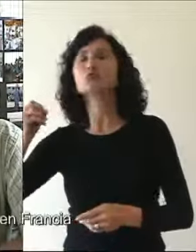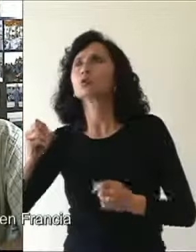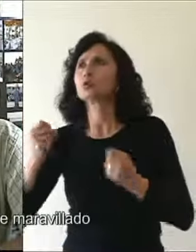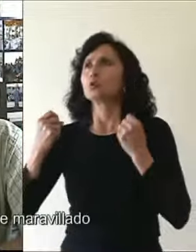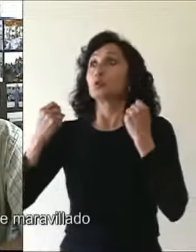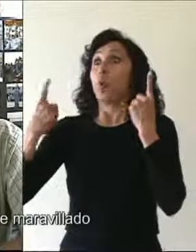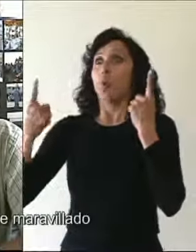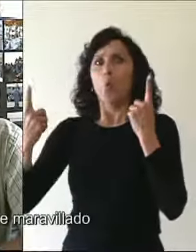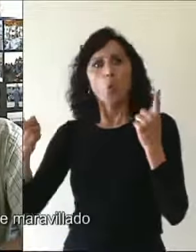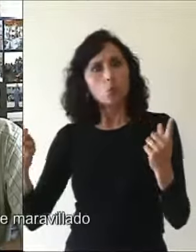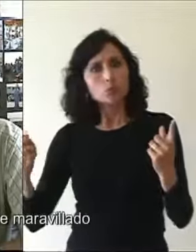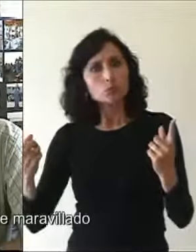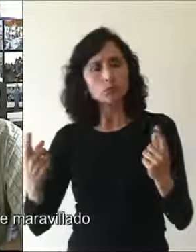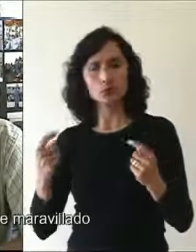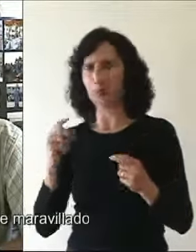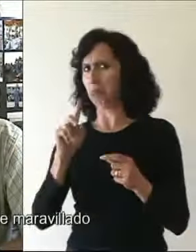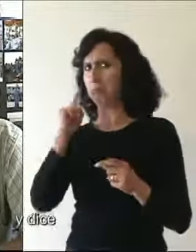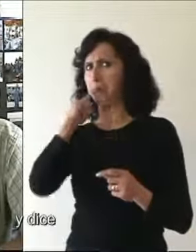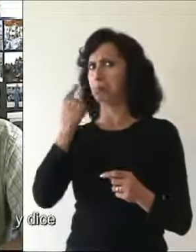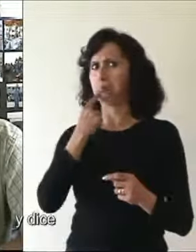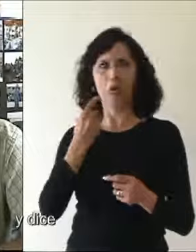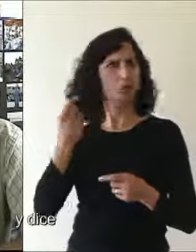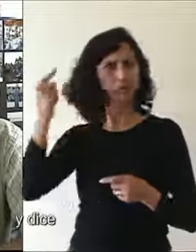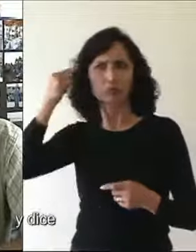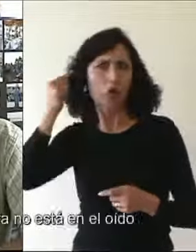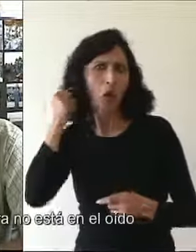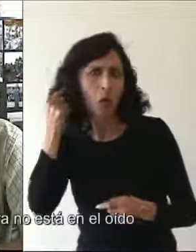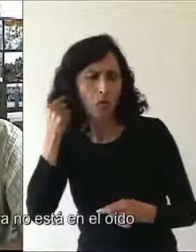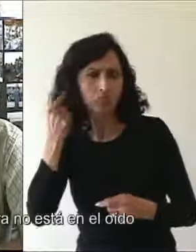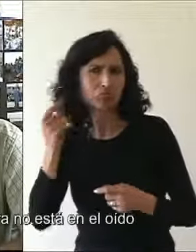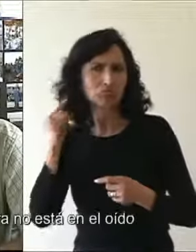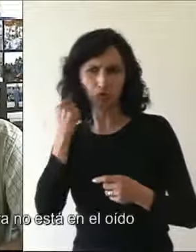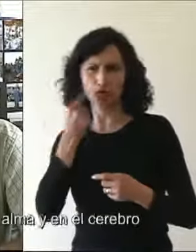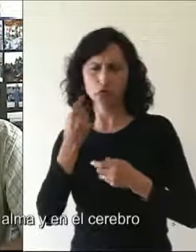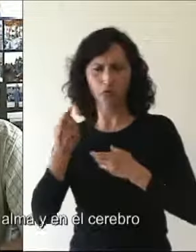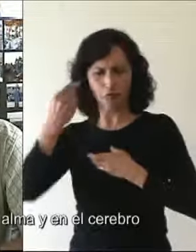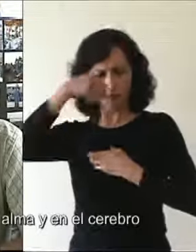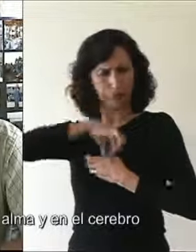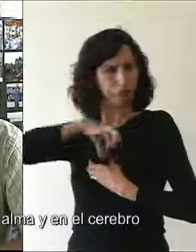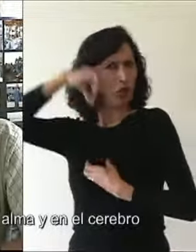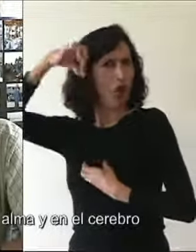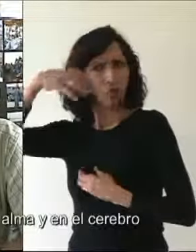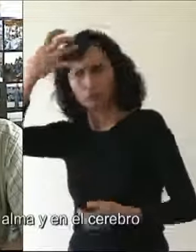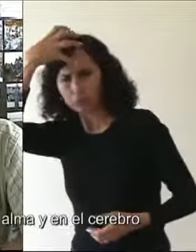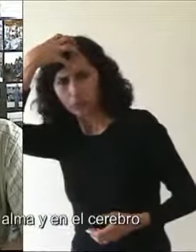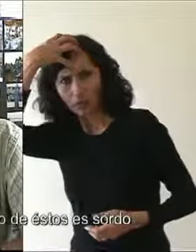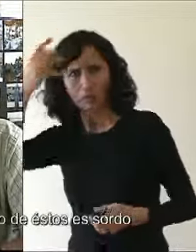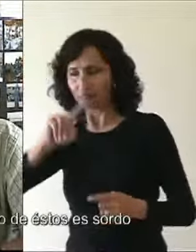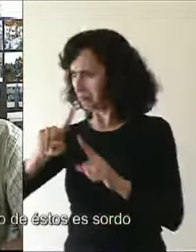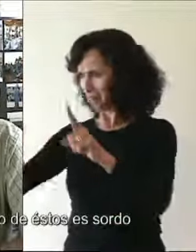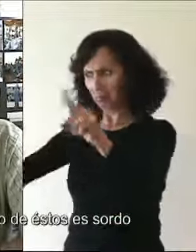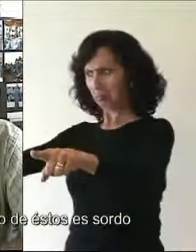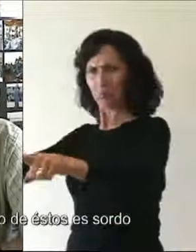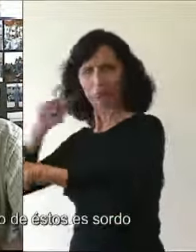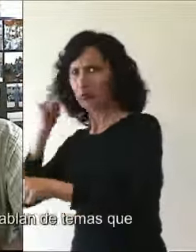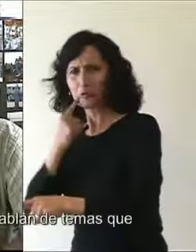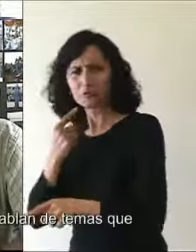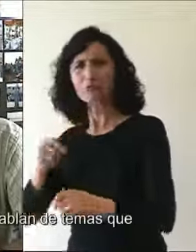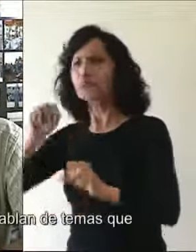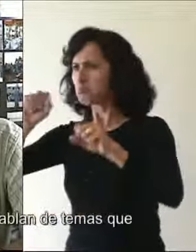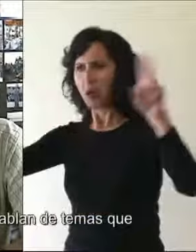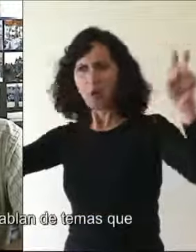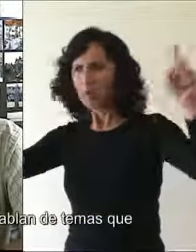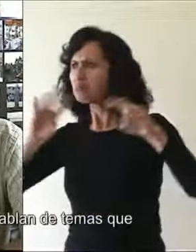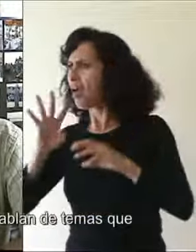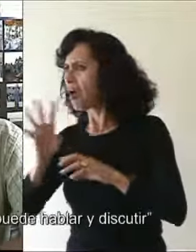de sordos en Francia, sale maravillado y dice: la sordera no está en el oído, está en el alma y en el cerebro, y ninguno de estos es